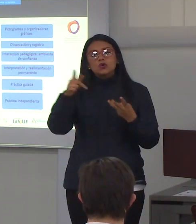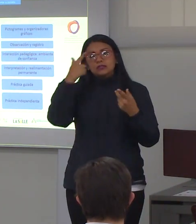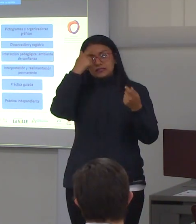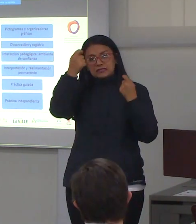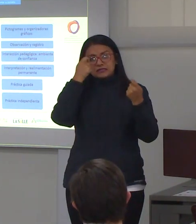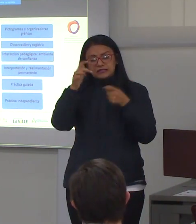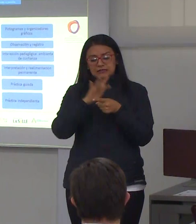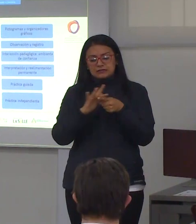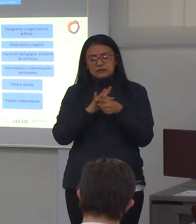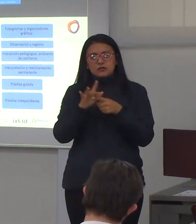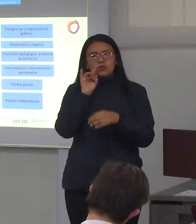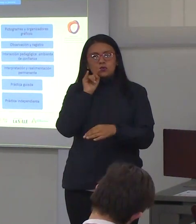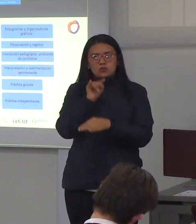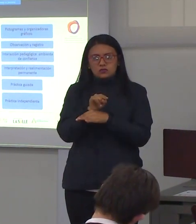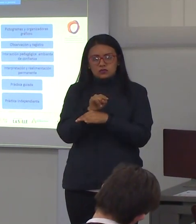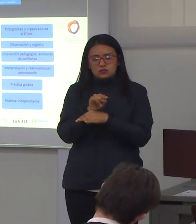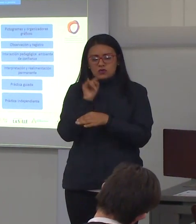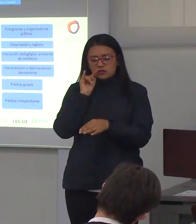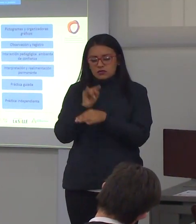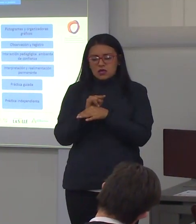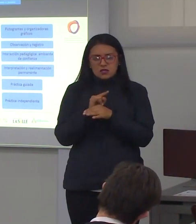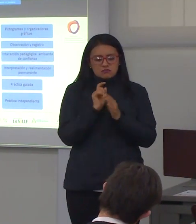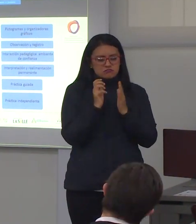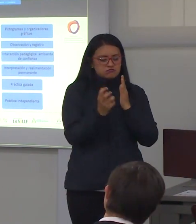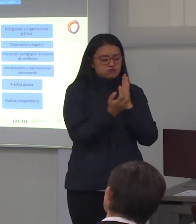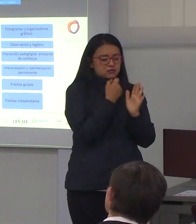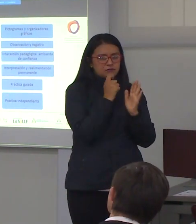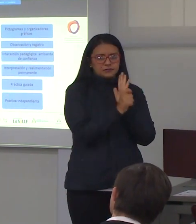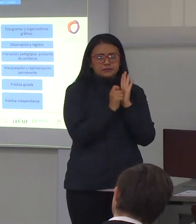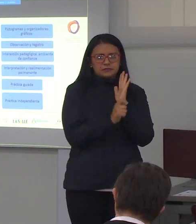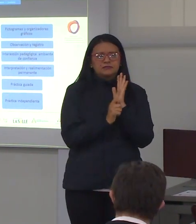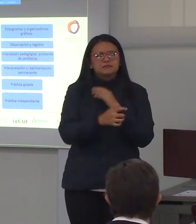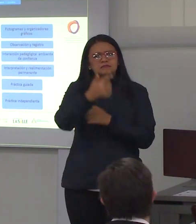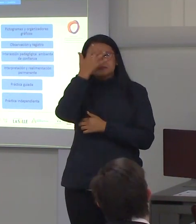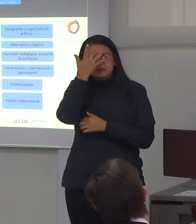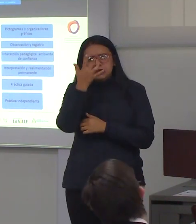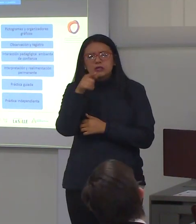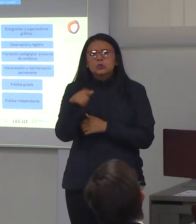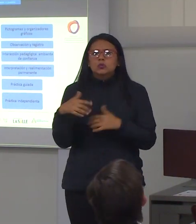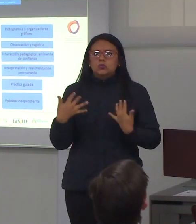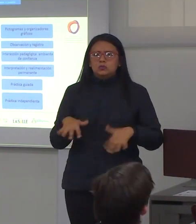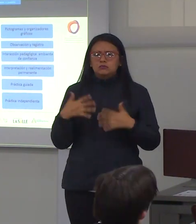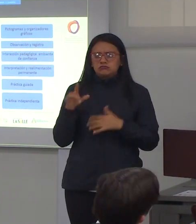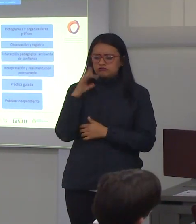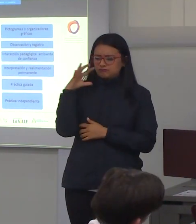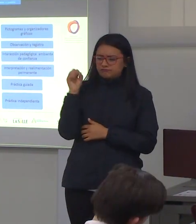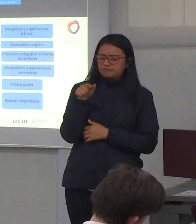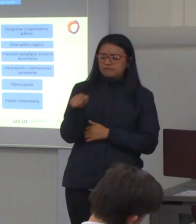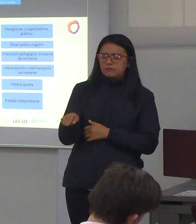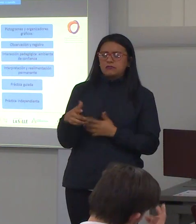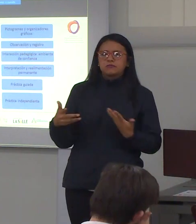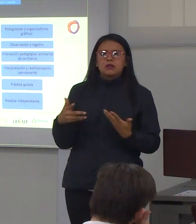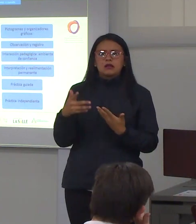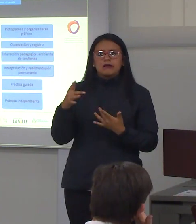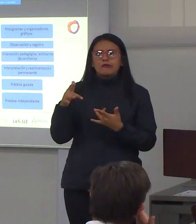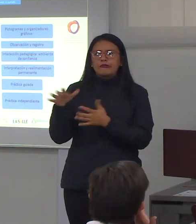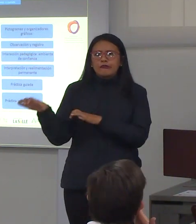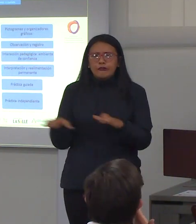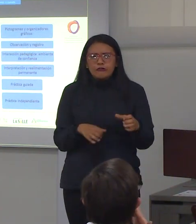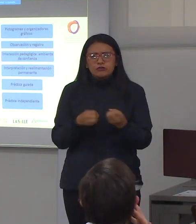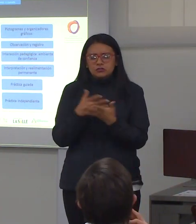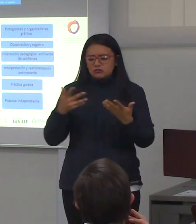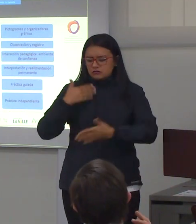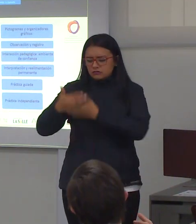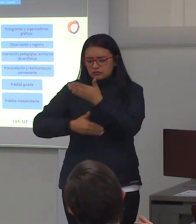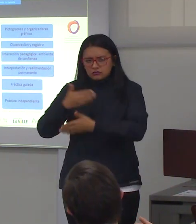implementado es la observación y el registro. Esto es importante porque entonces nos permite ver que hay acciones, que hay